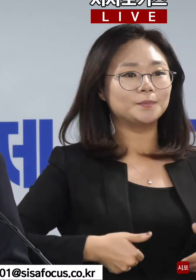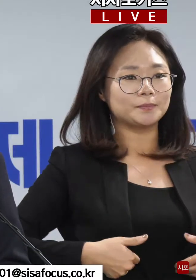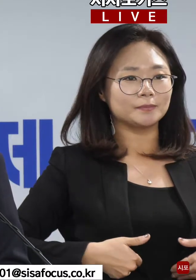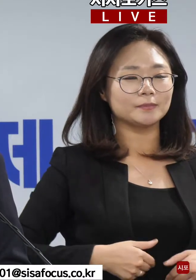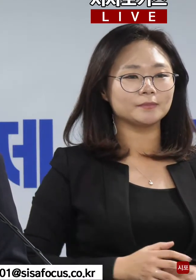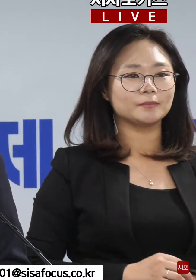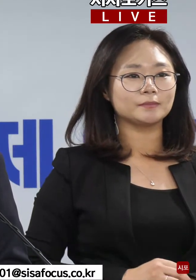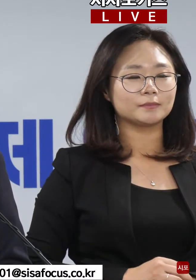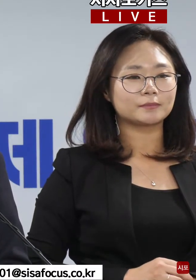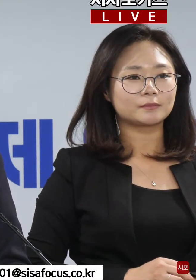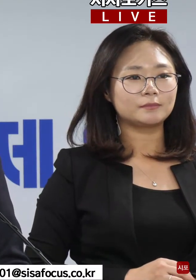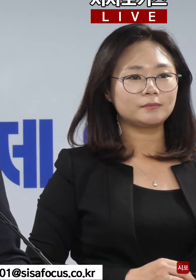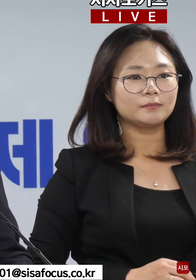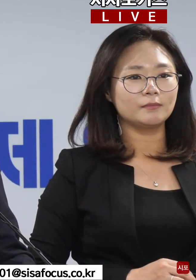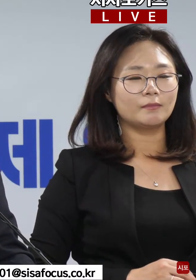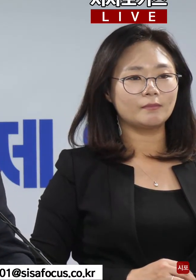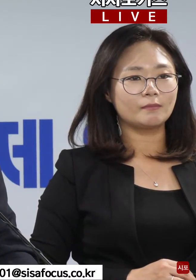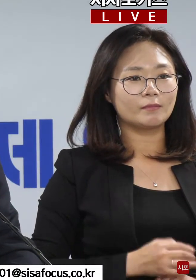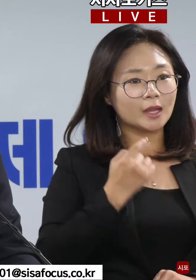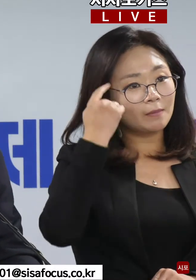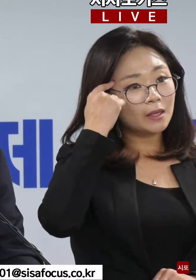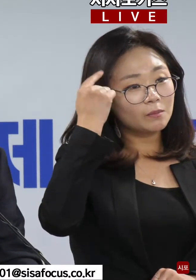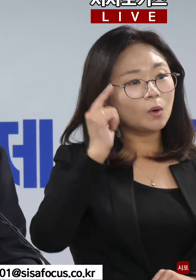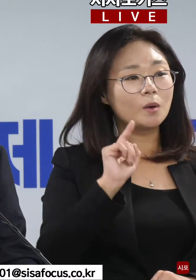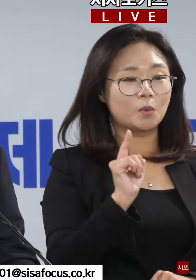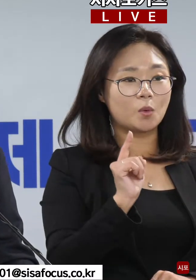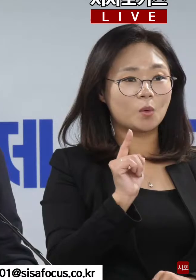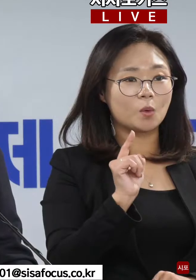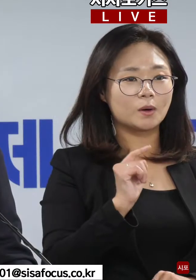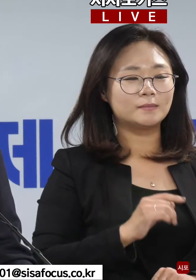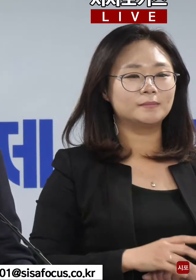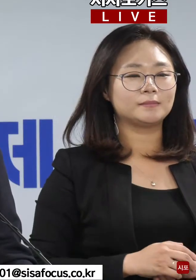게 제 생각이고 이 점은 제가